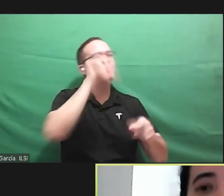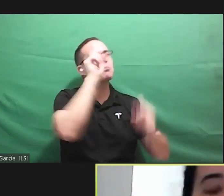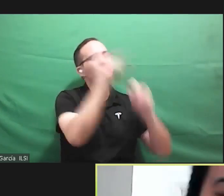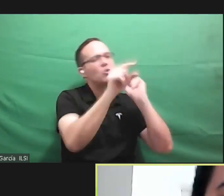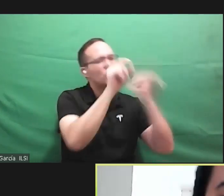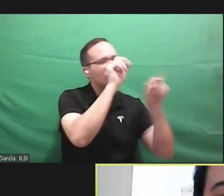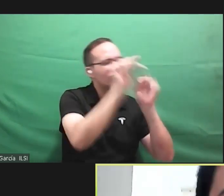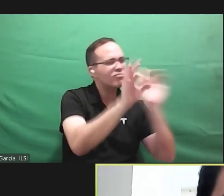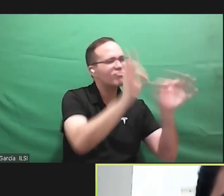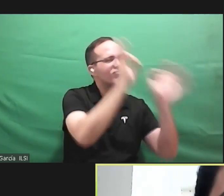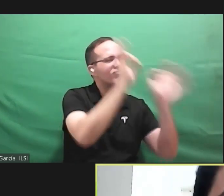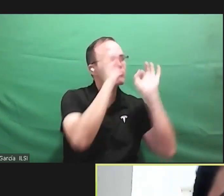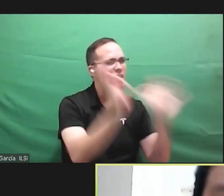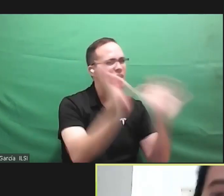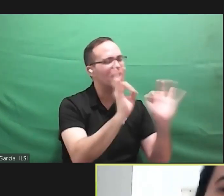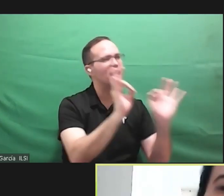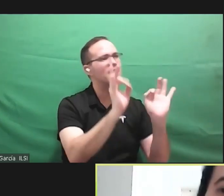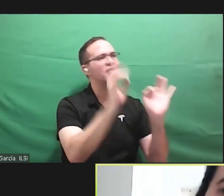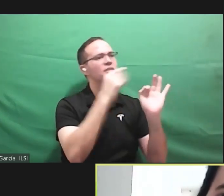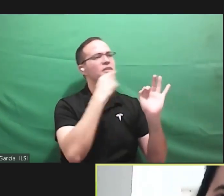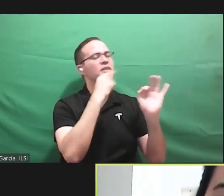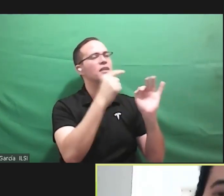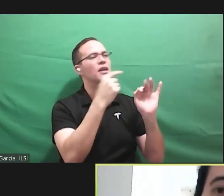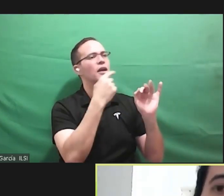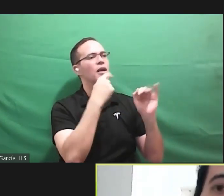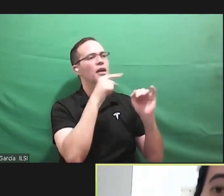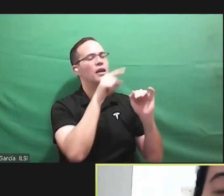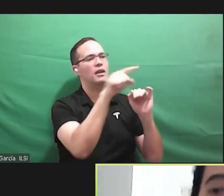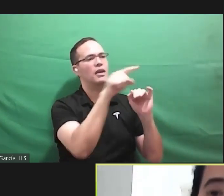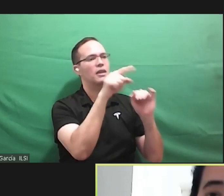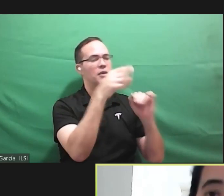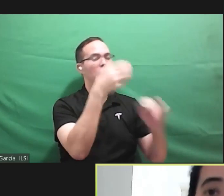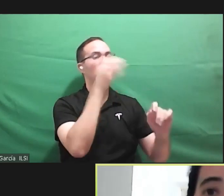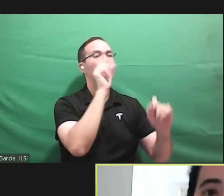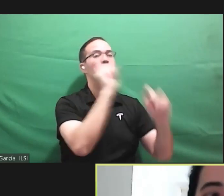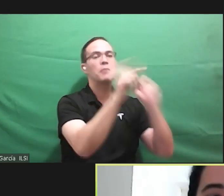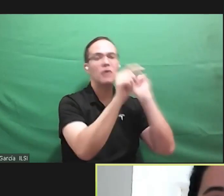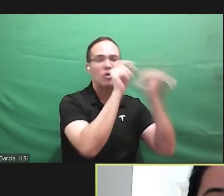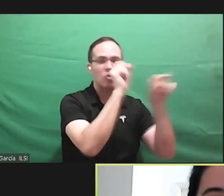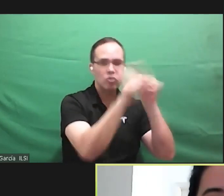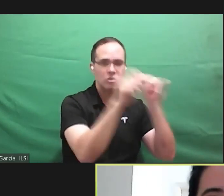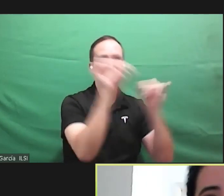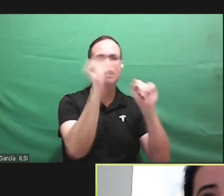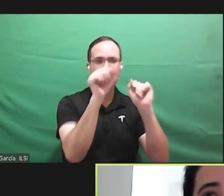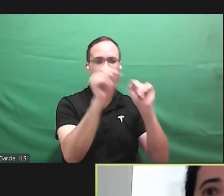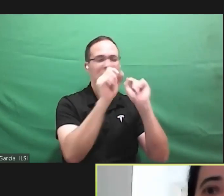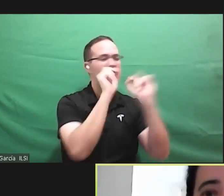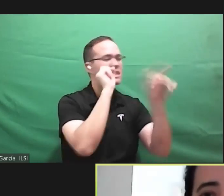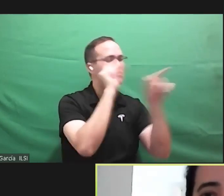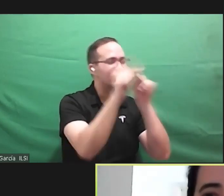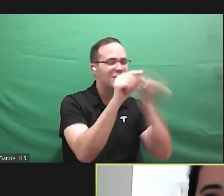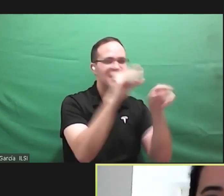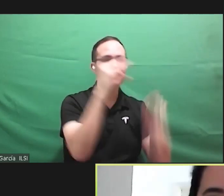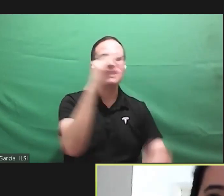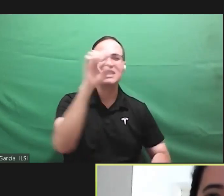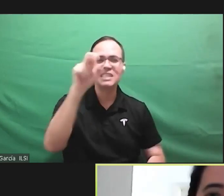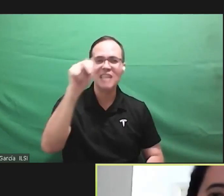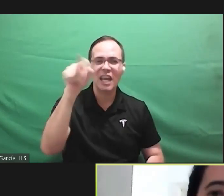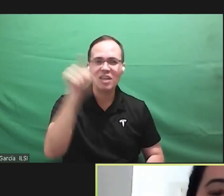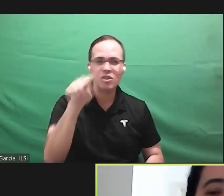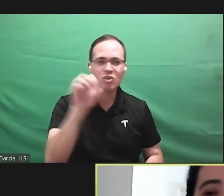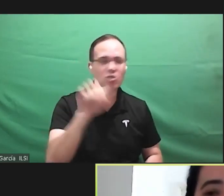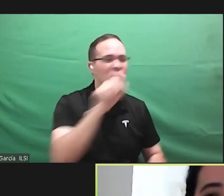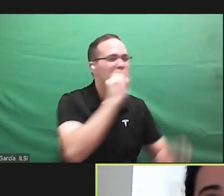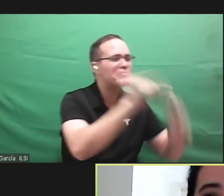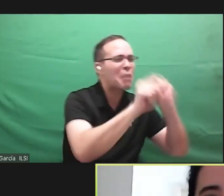poner todo el esfuerzo en el censo. El censo es importante porque es como una idea general. El conjunto de Watching Group